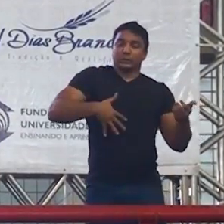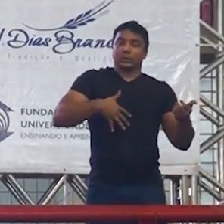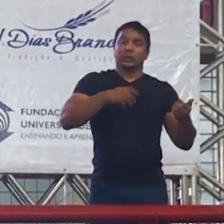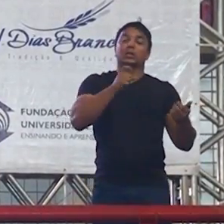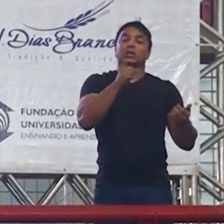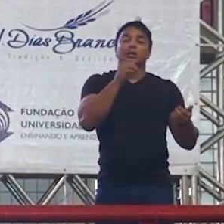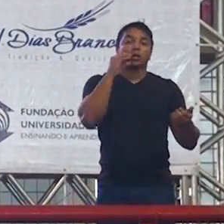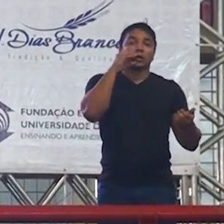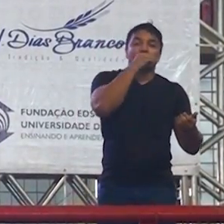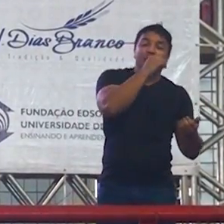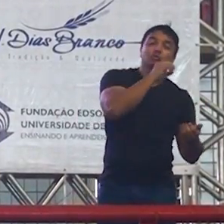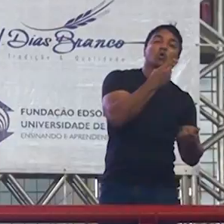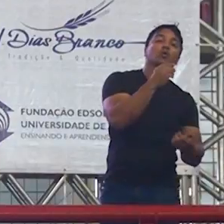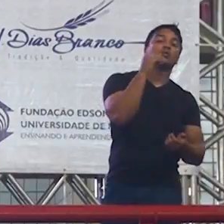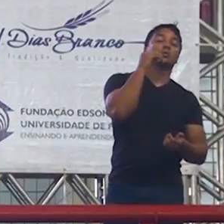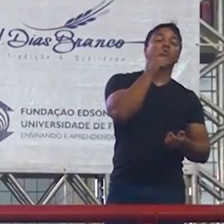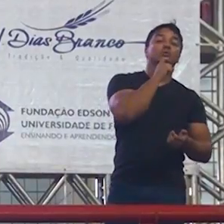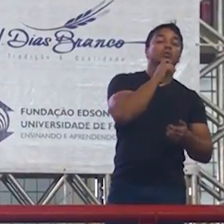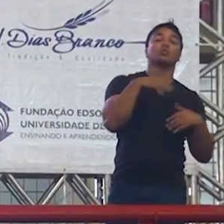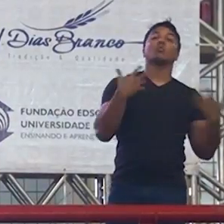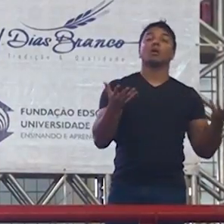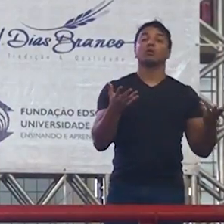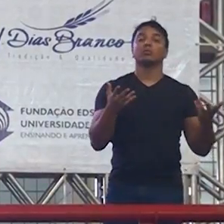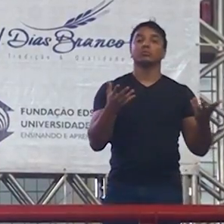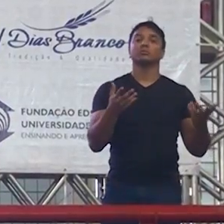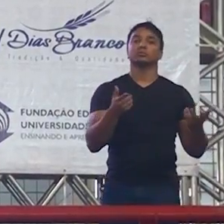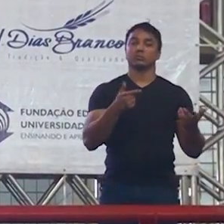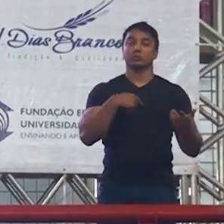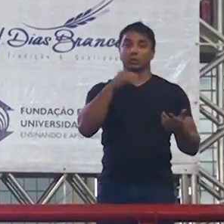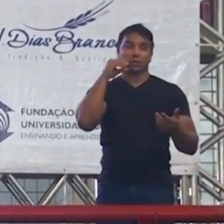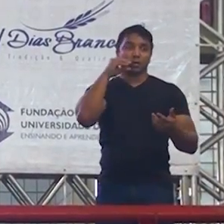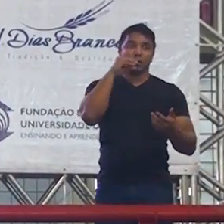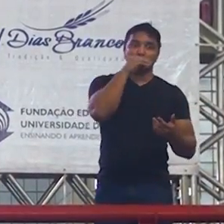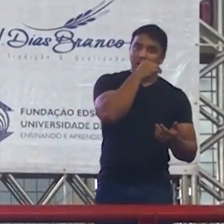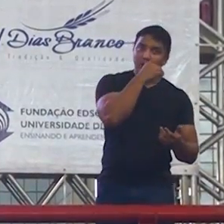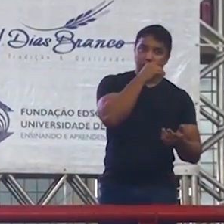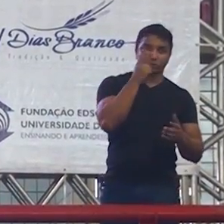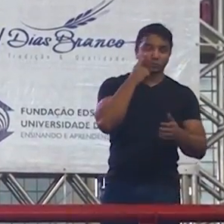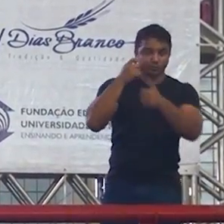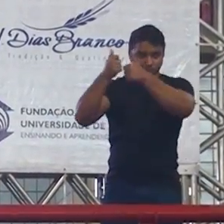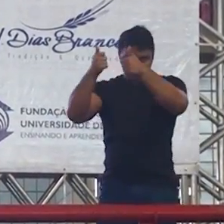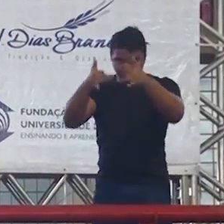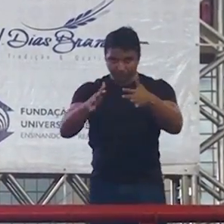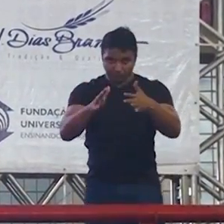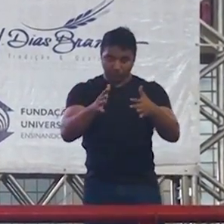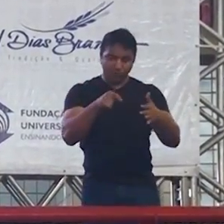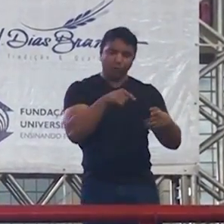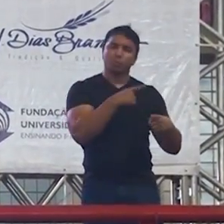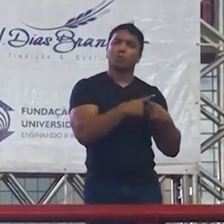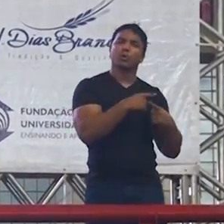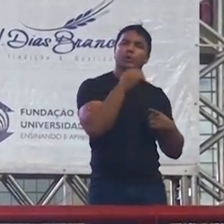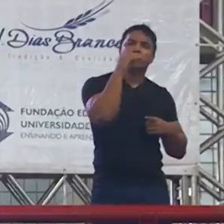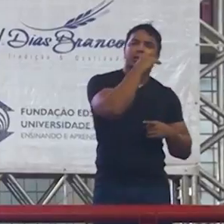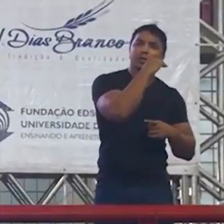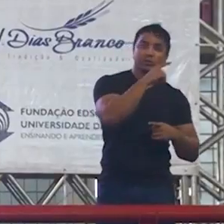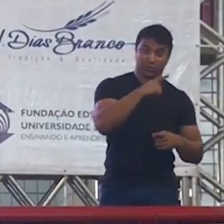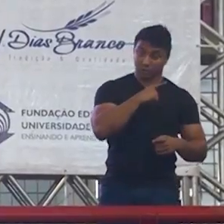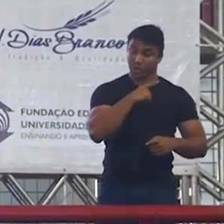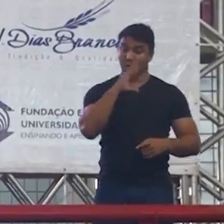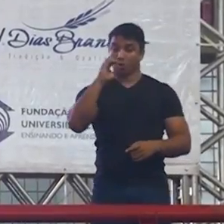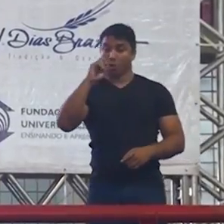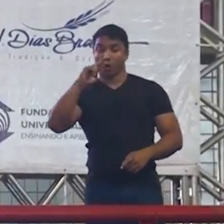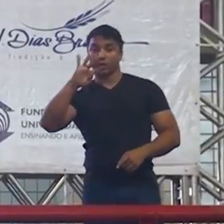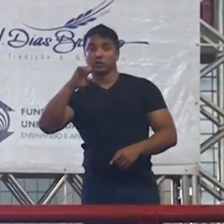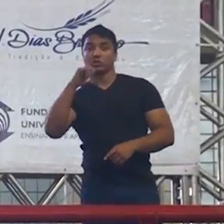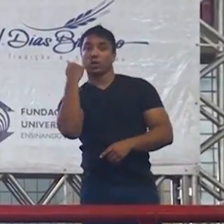ou quente? Frio ou quente? Explica. Vou explicar. Tem corrente elétrica